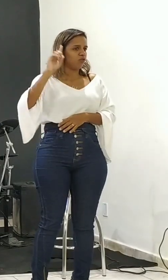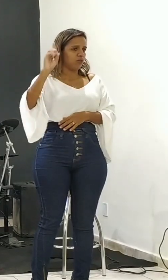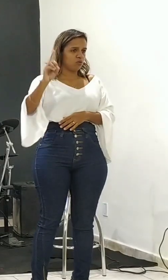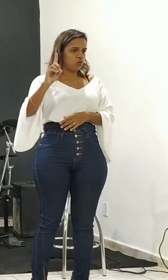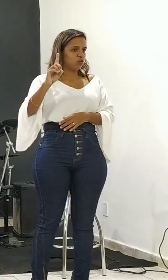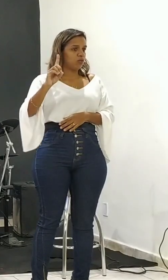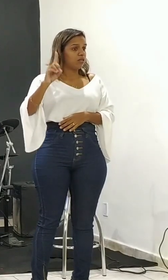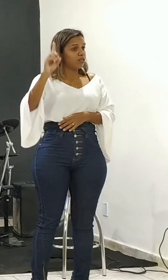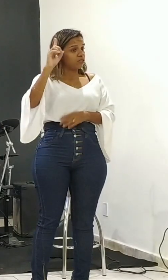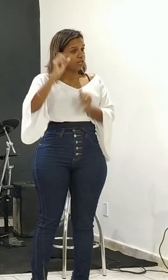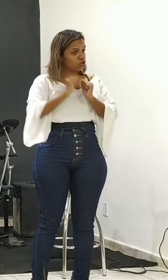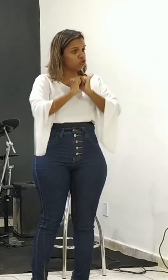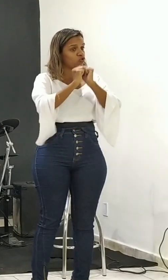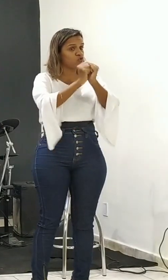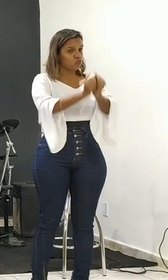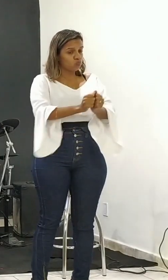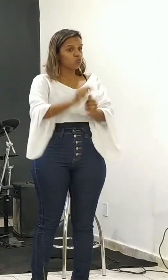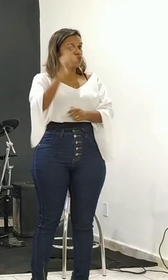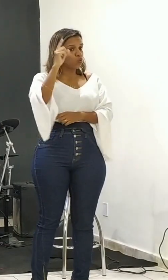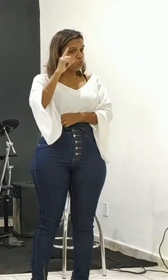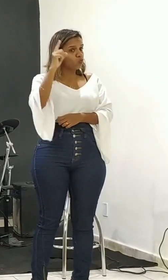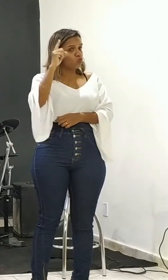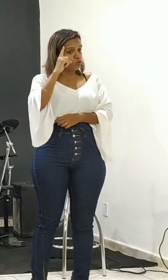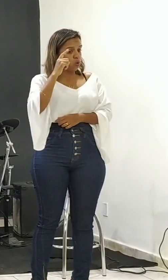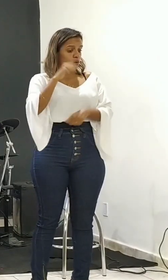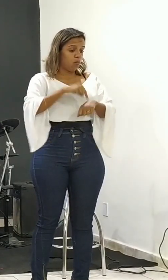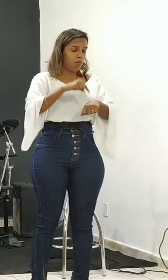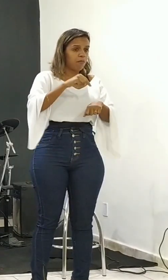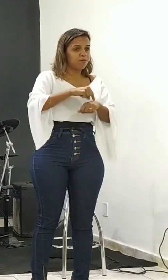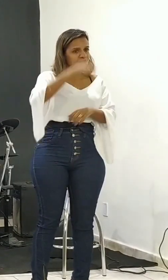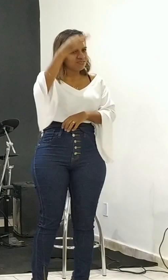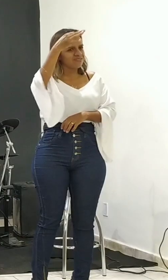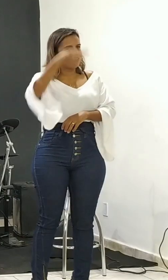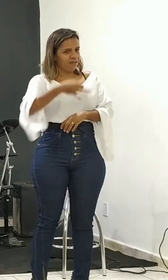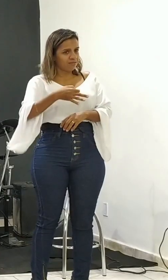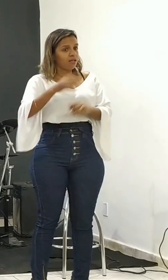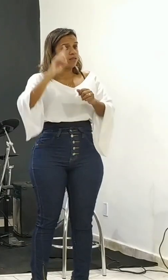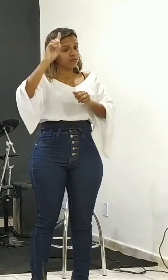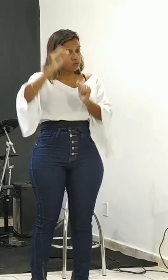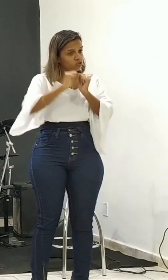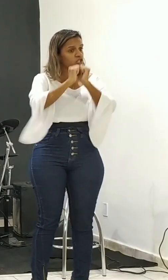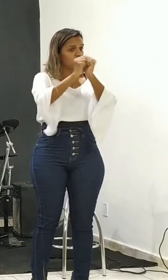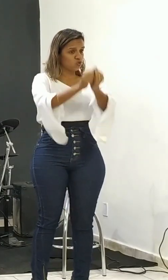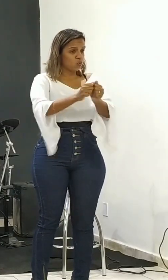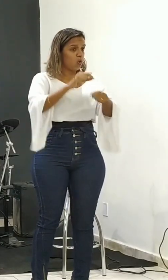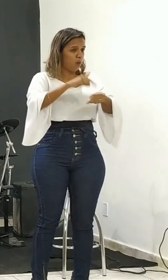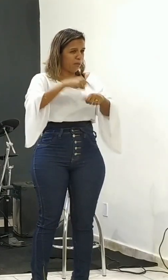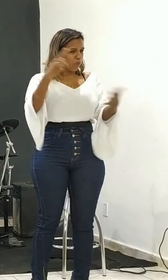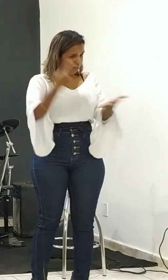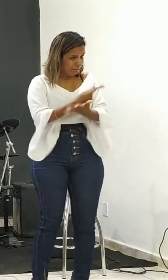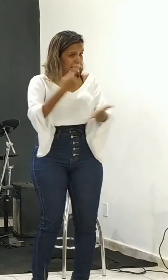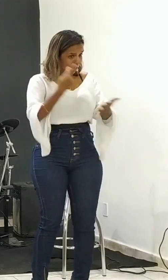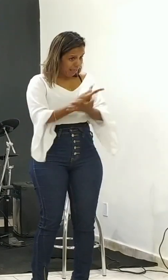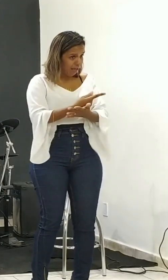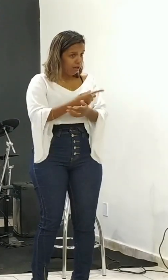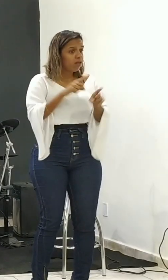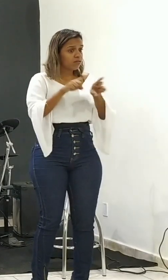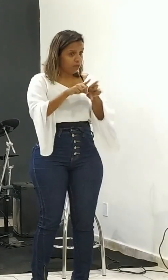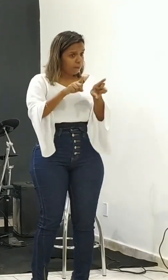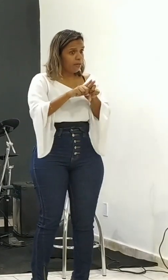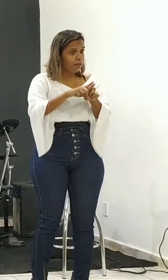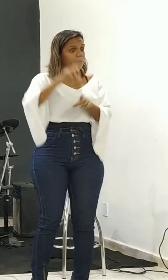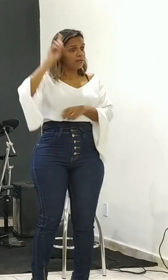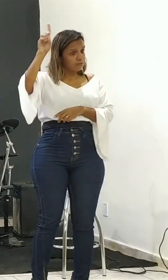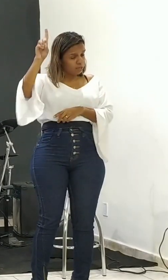momentos. No momento que você acerta, Ele está contigo. No momento que tu erra, Ele também está contigo. Ele vai te ensinar, mas Ele não vai